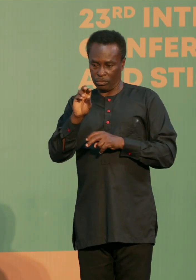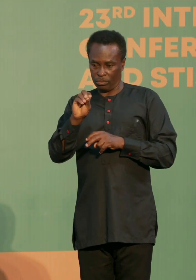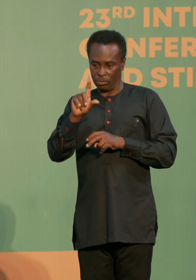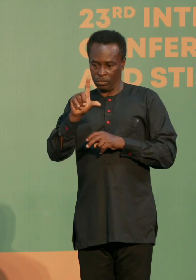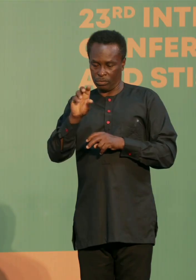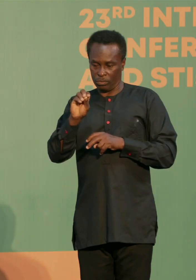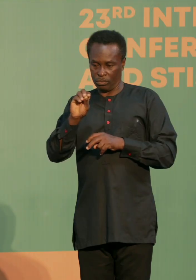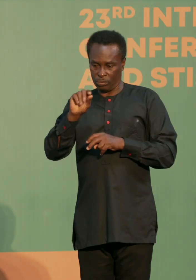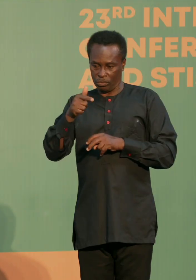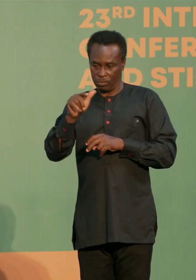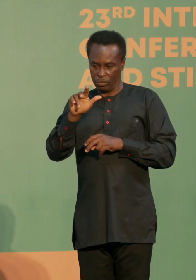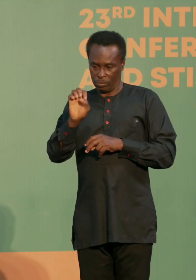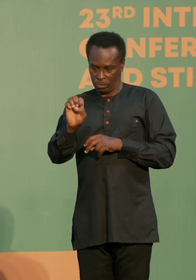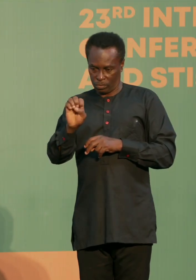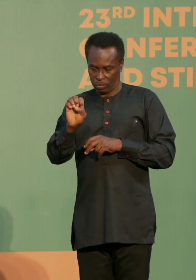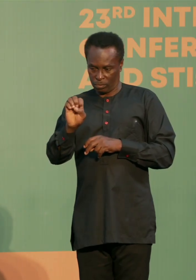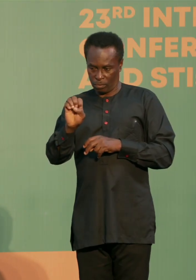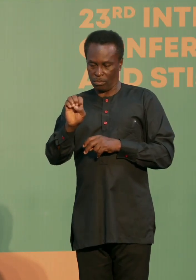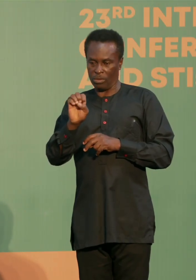nous avons eu